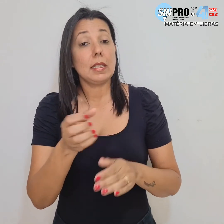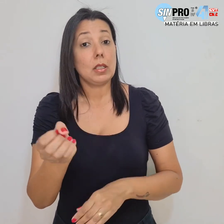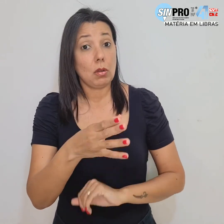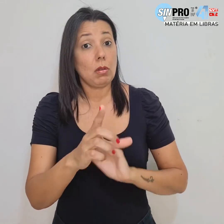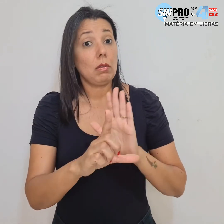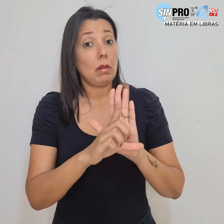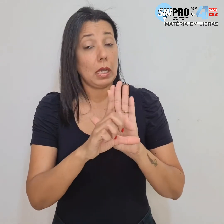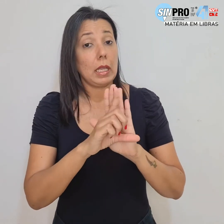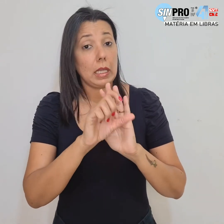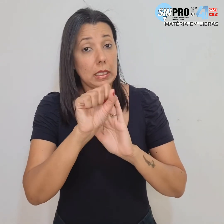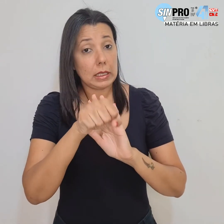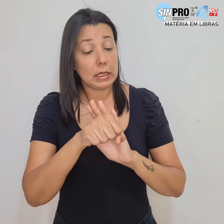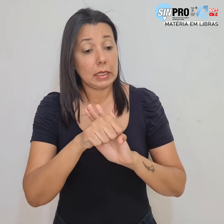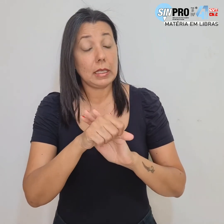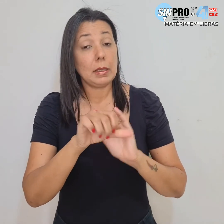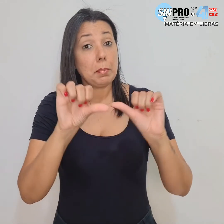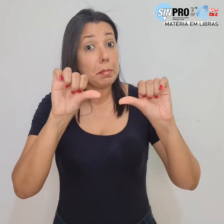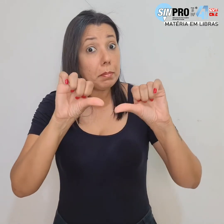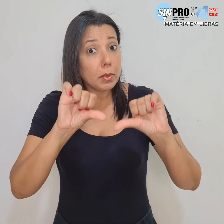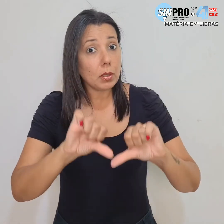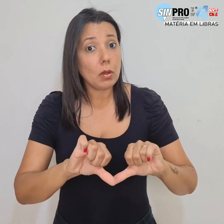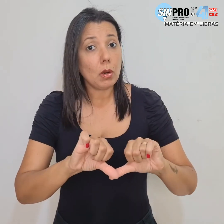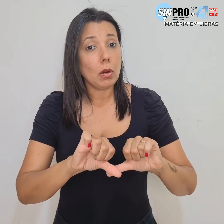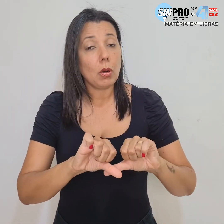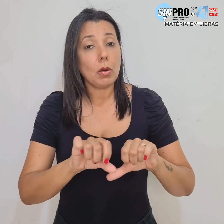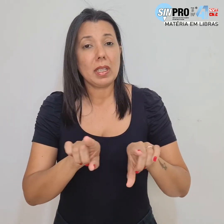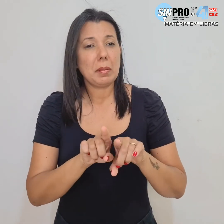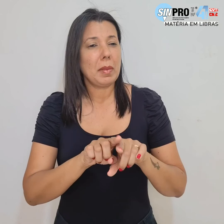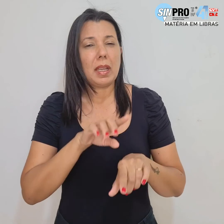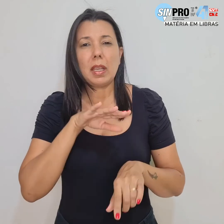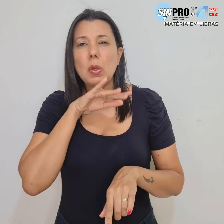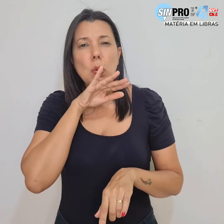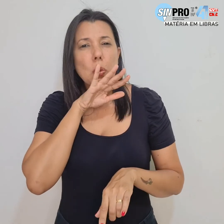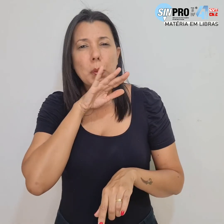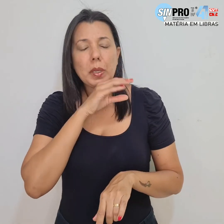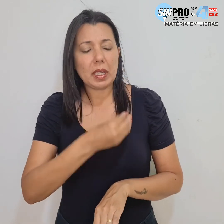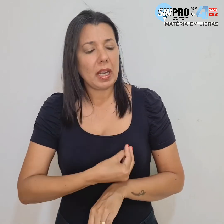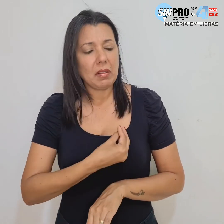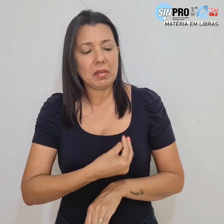profunda e negativamente a vida de todos.